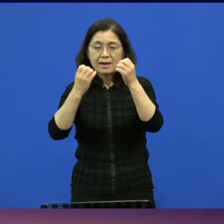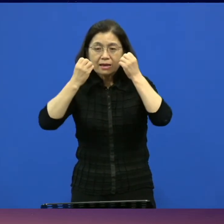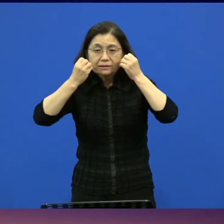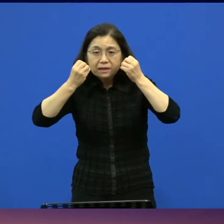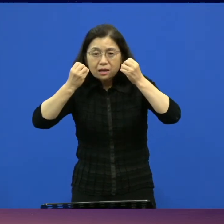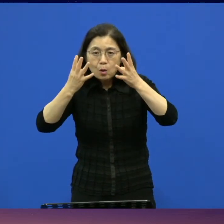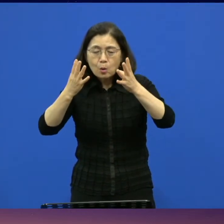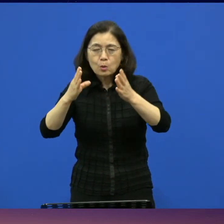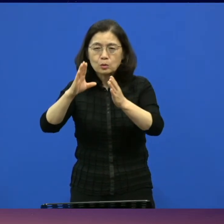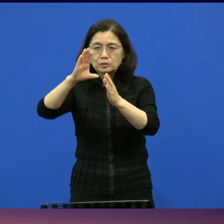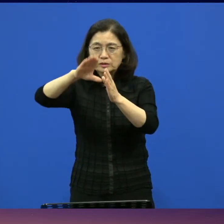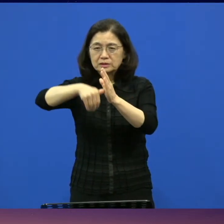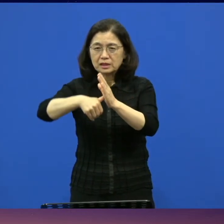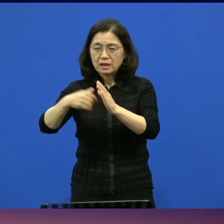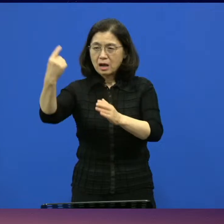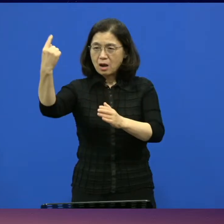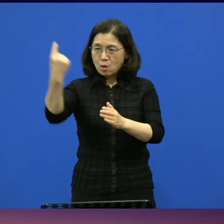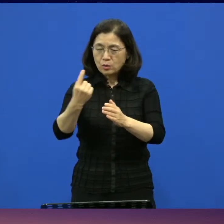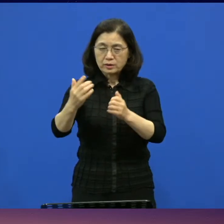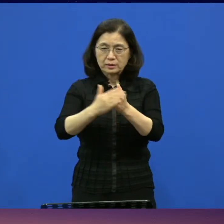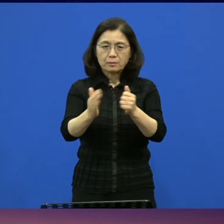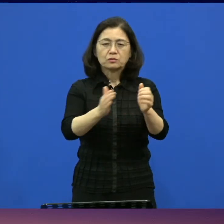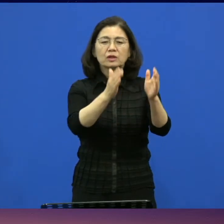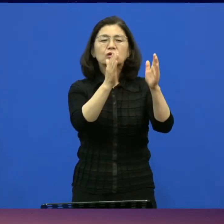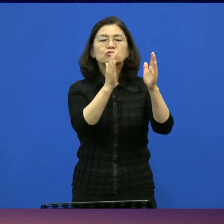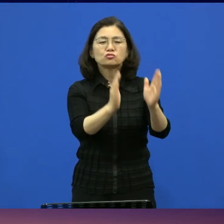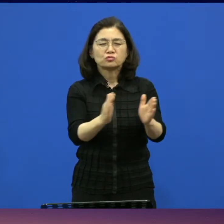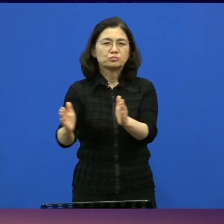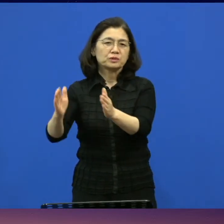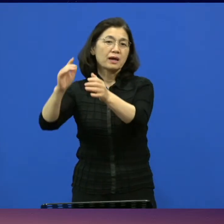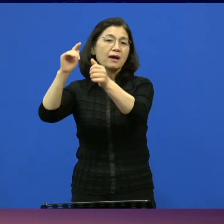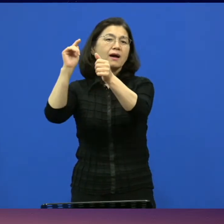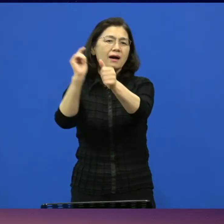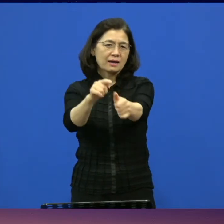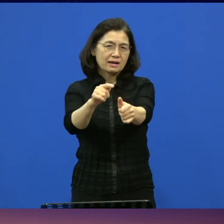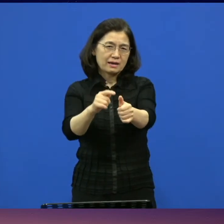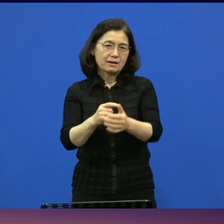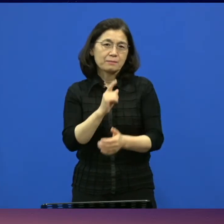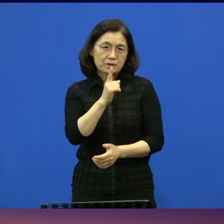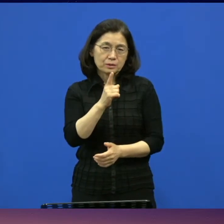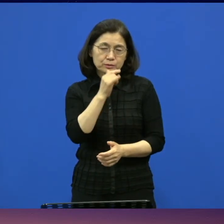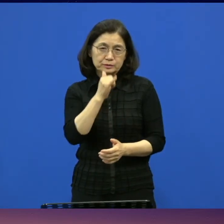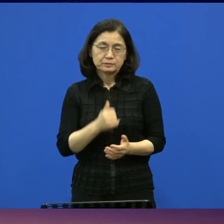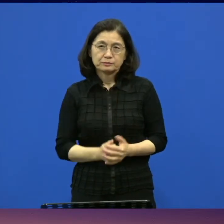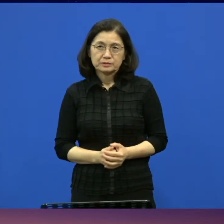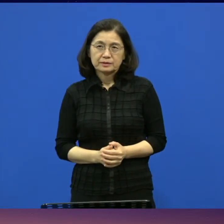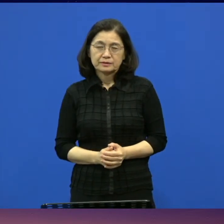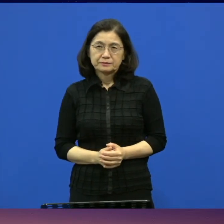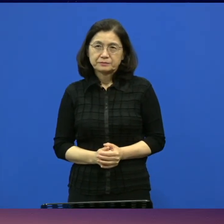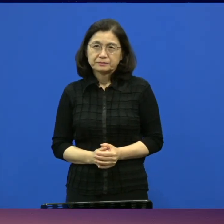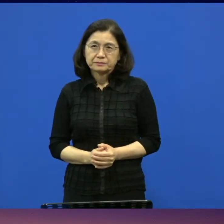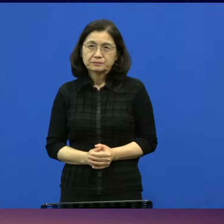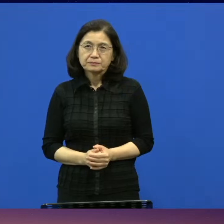하는 거죠. 새로운 시대가 올 텐데 그 새로운 시대가 올 준비를 해야 된다. 준비가 필요하다.